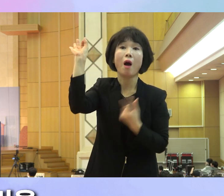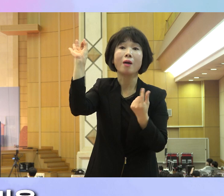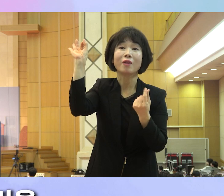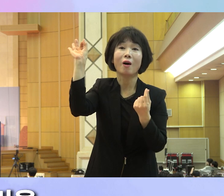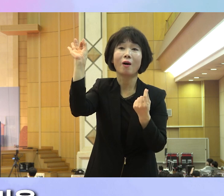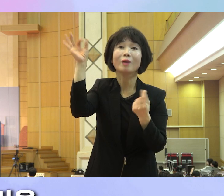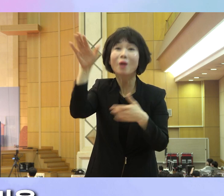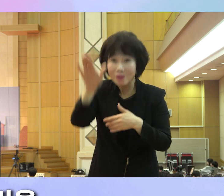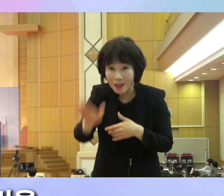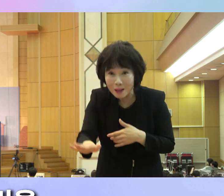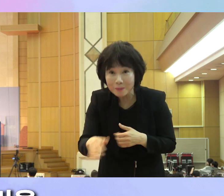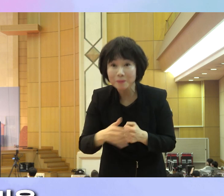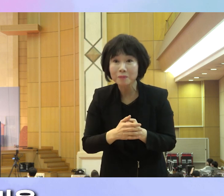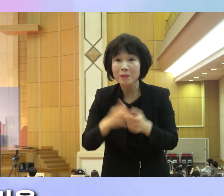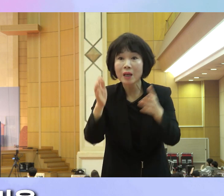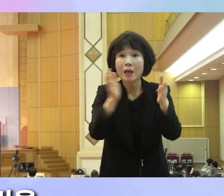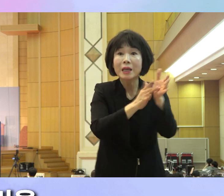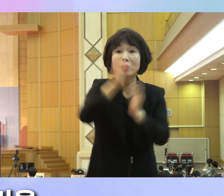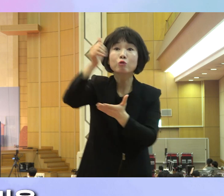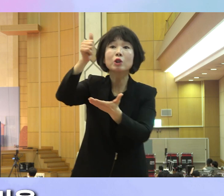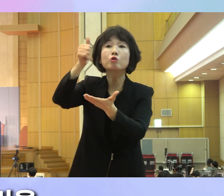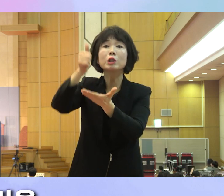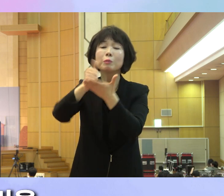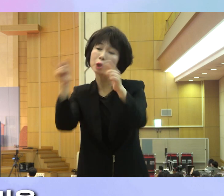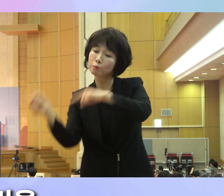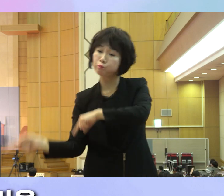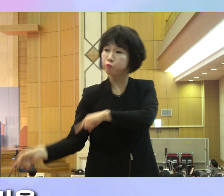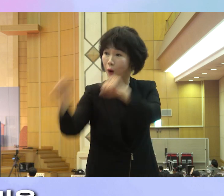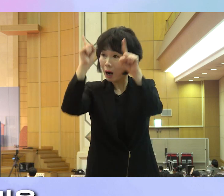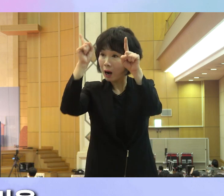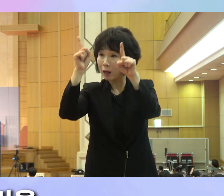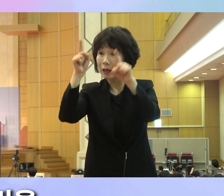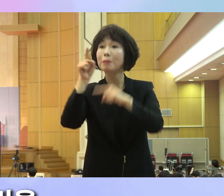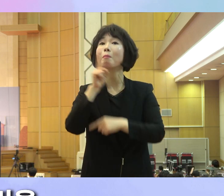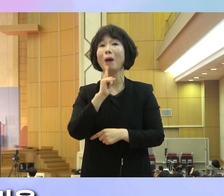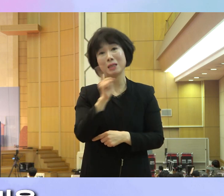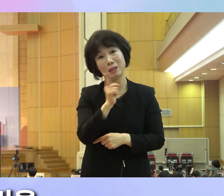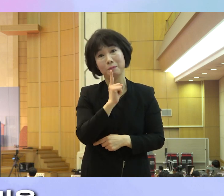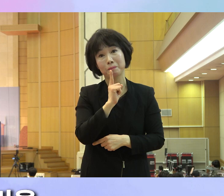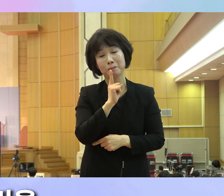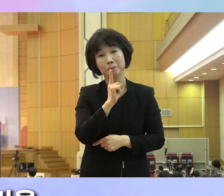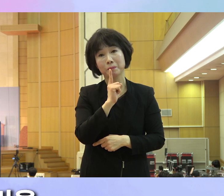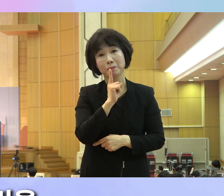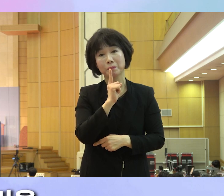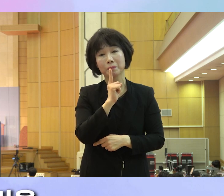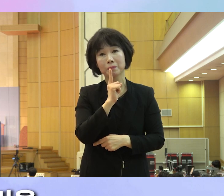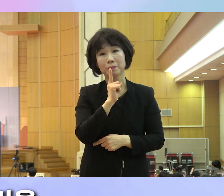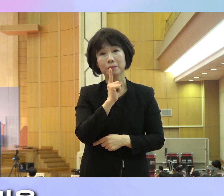그런데 이렇게 예수님이 부활이라고 하는데 그 예수님이